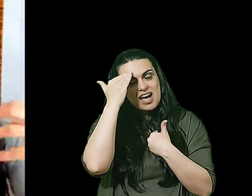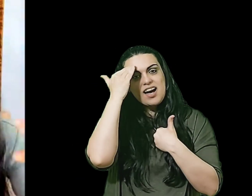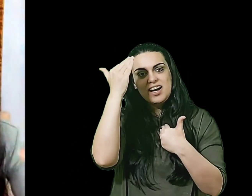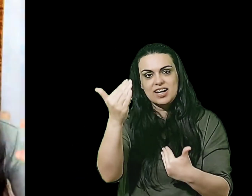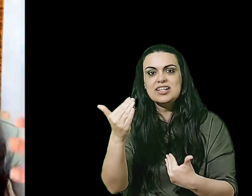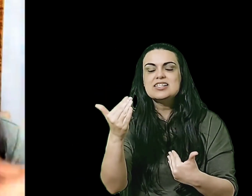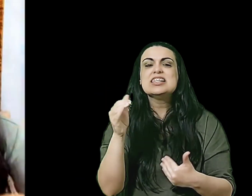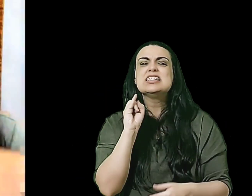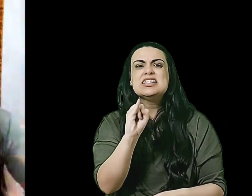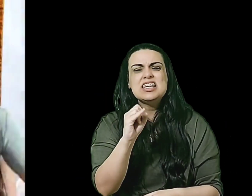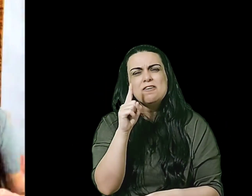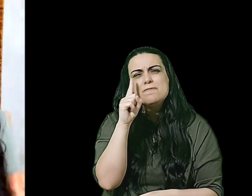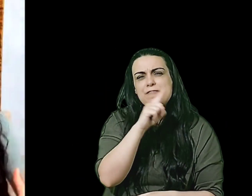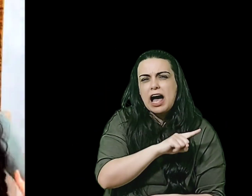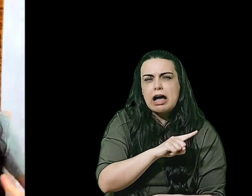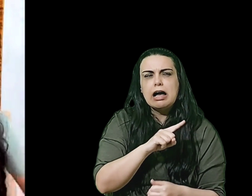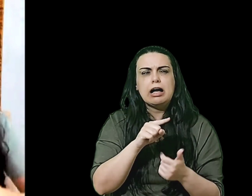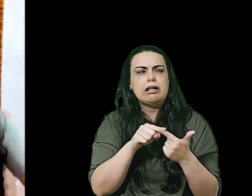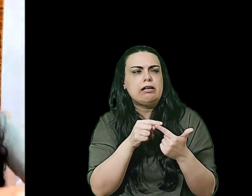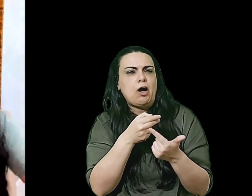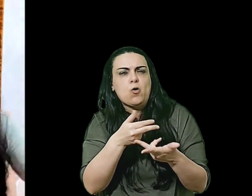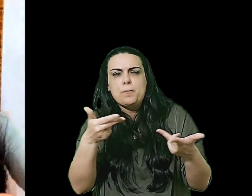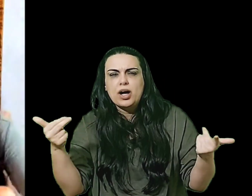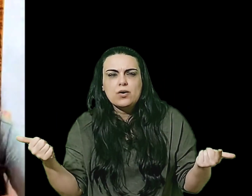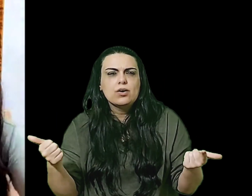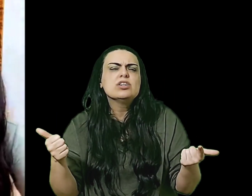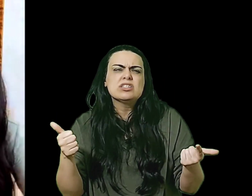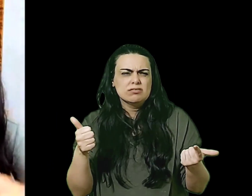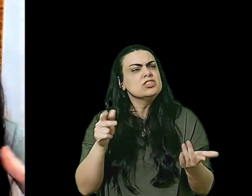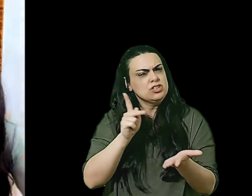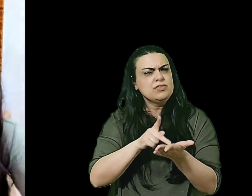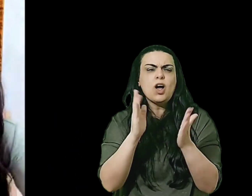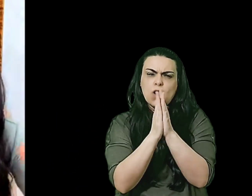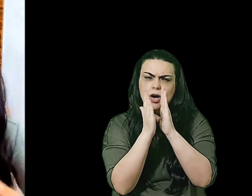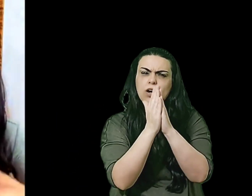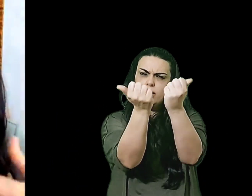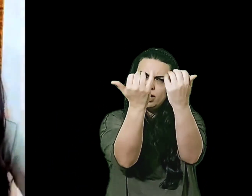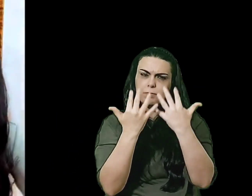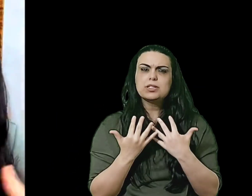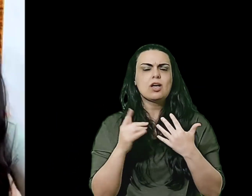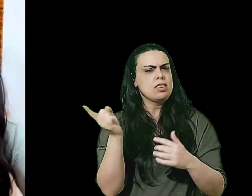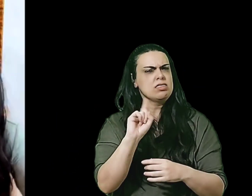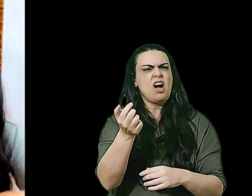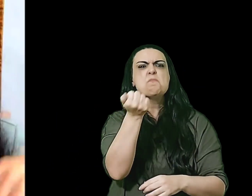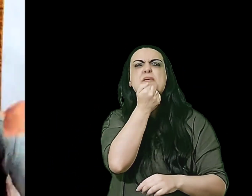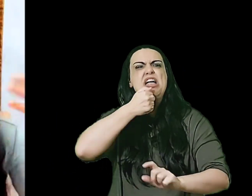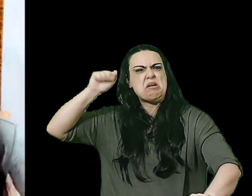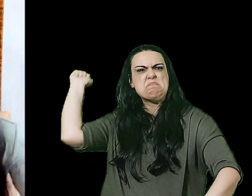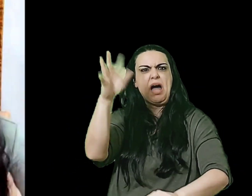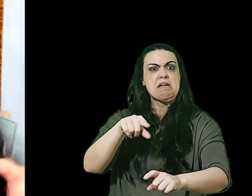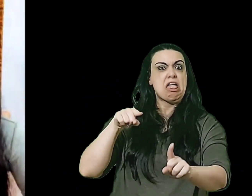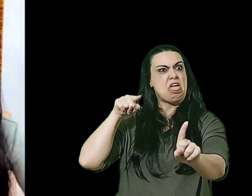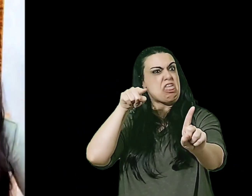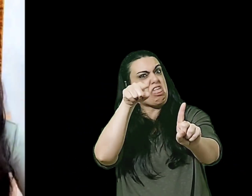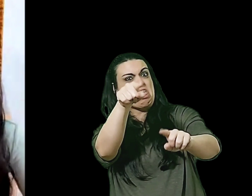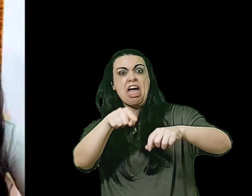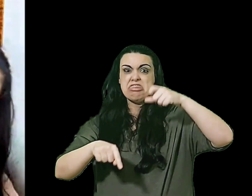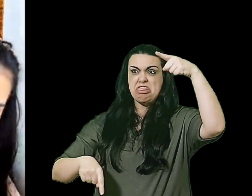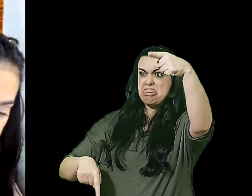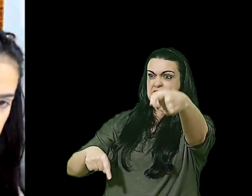vocês e agradecer. Se eu falhei em alguma coisa, se alguma coisa, né? De verdade, ora por mim. Não taca pedra,